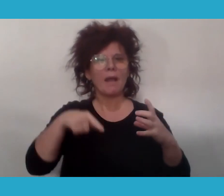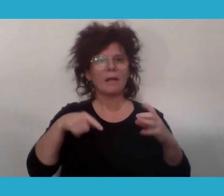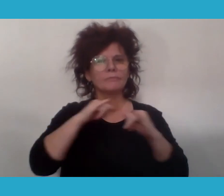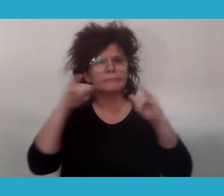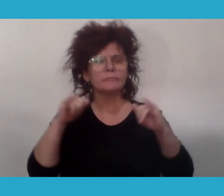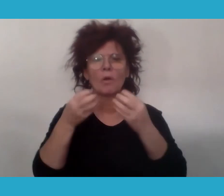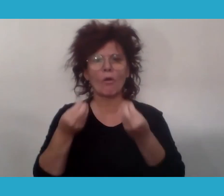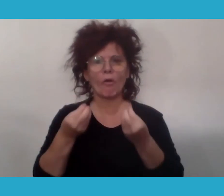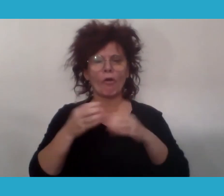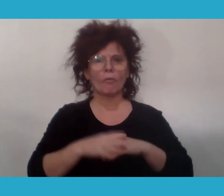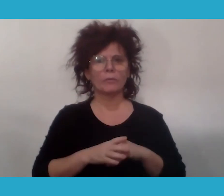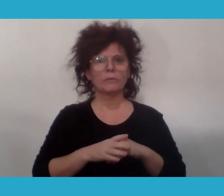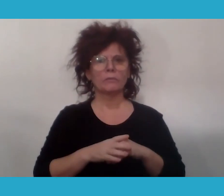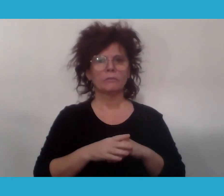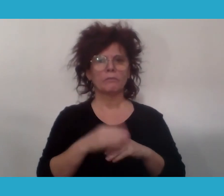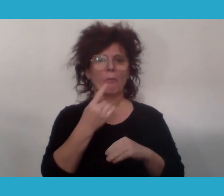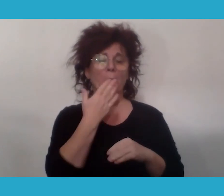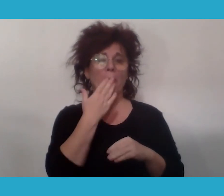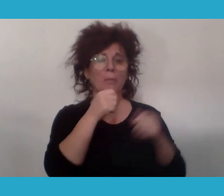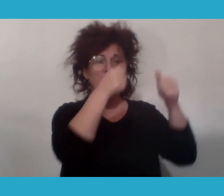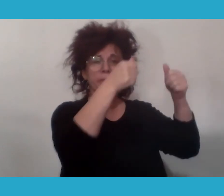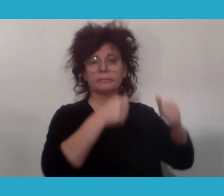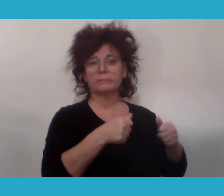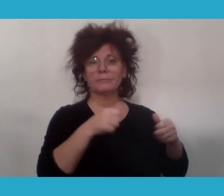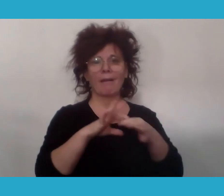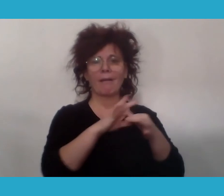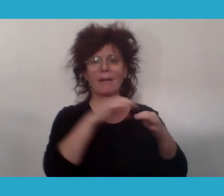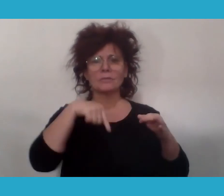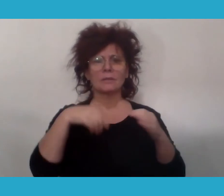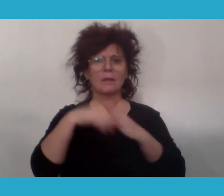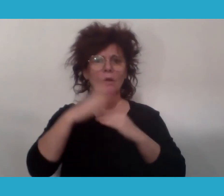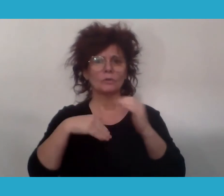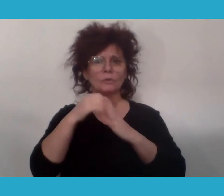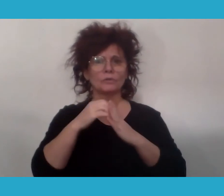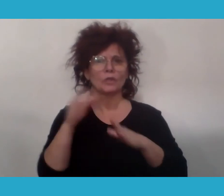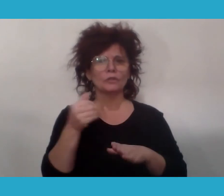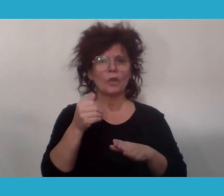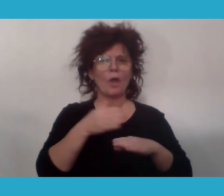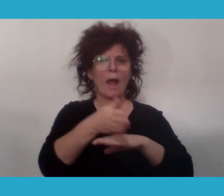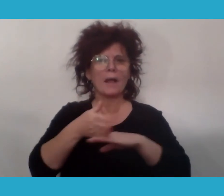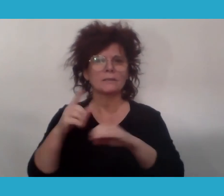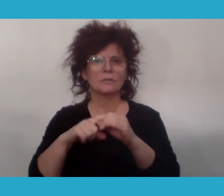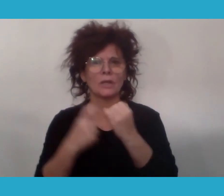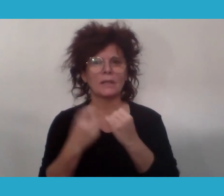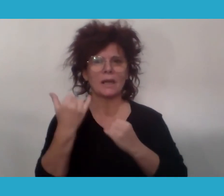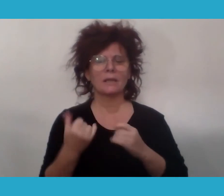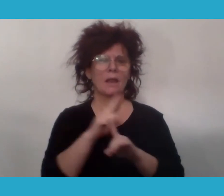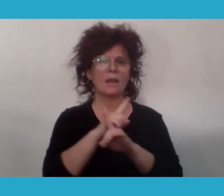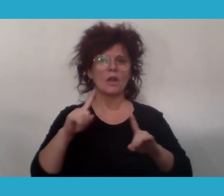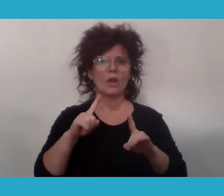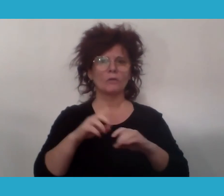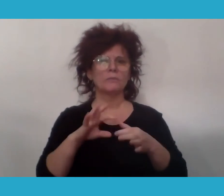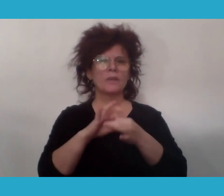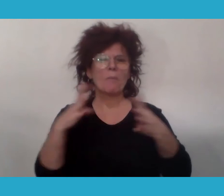redujo la información a una hojita pegada en la comuna respecto a esta obra. No todos tienen acceso a Internet ni conocimiento informático. ¿De qué democracia